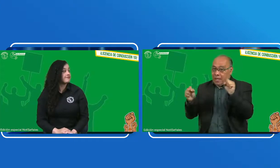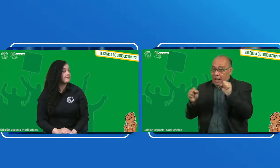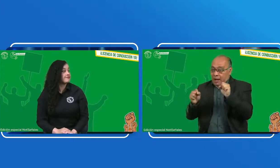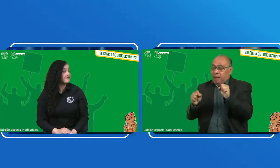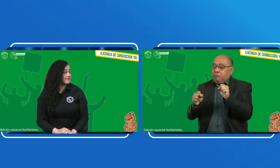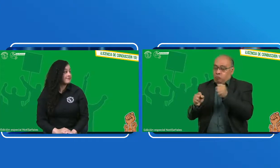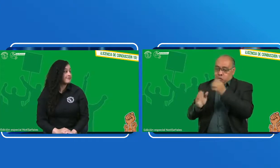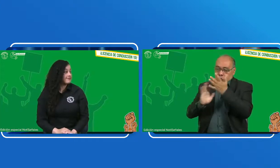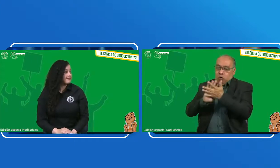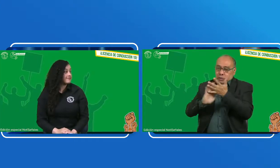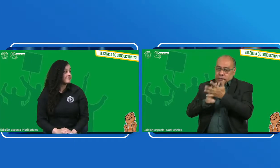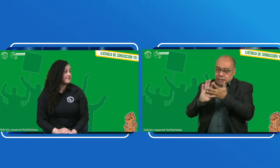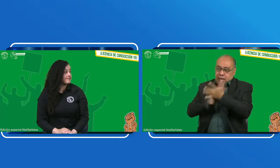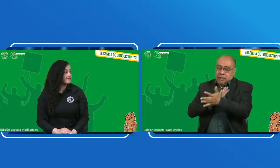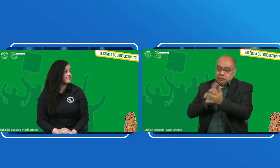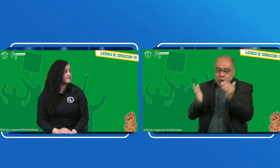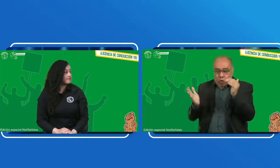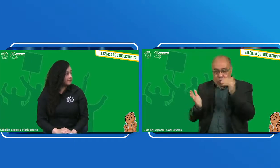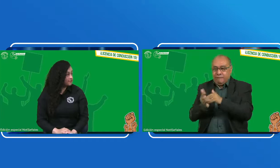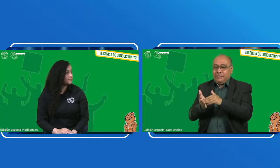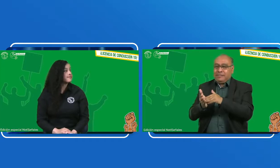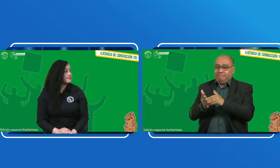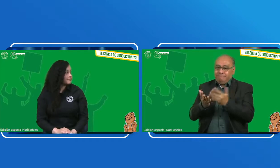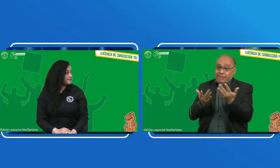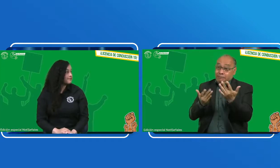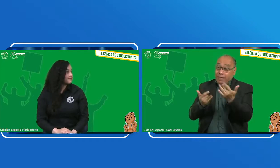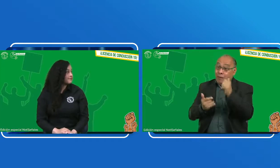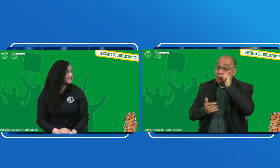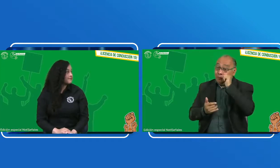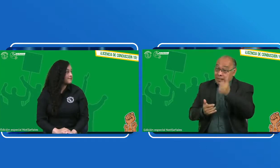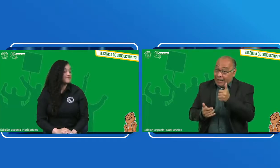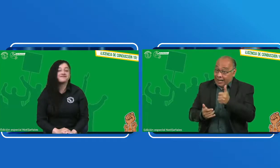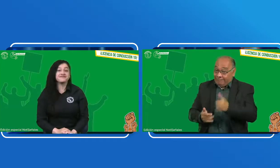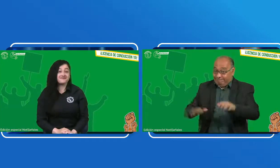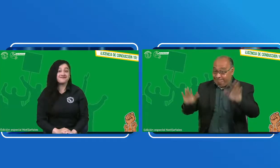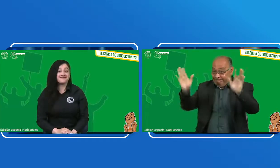mañana emitiendo, mostrando todo lo que esté sucediendo.